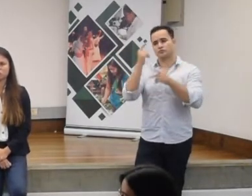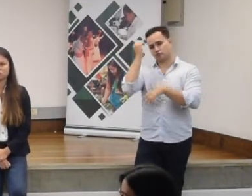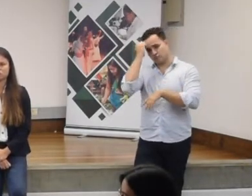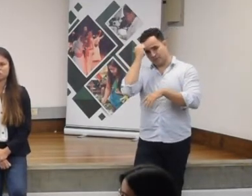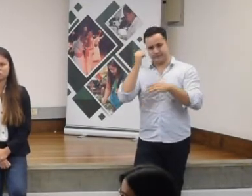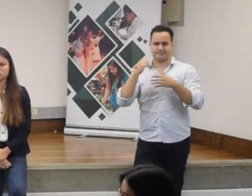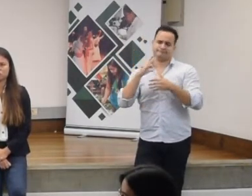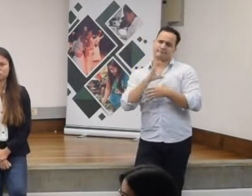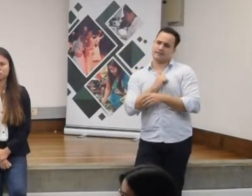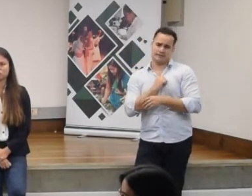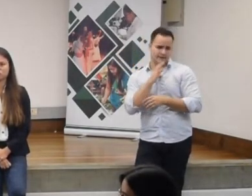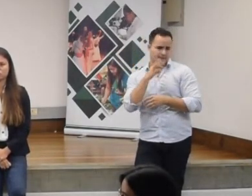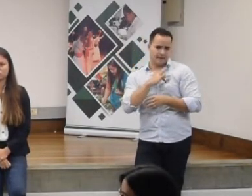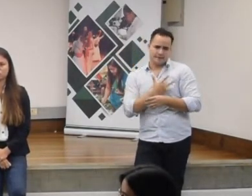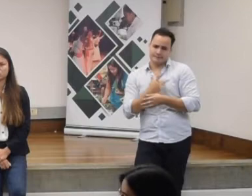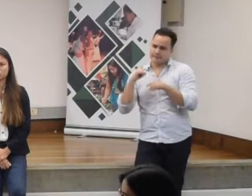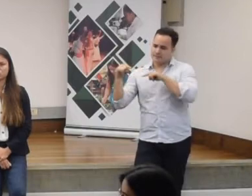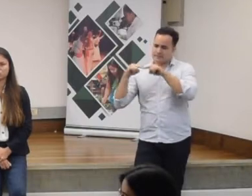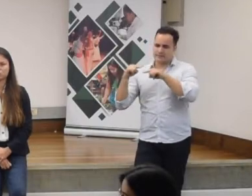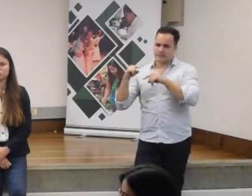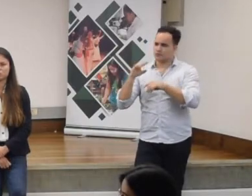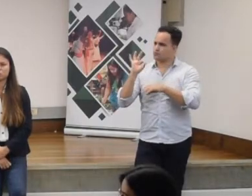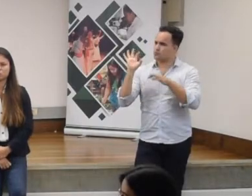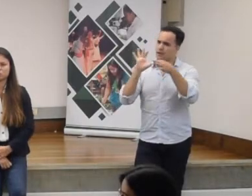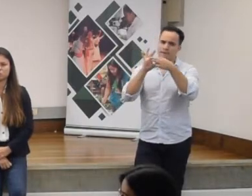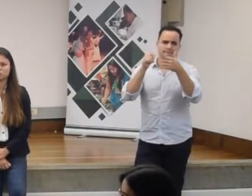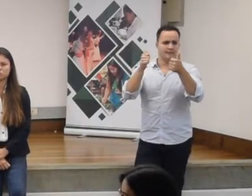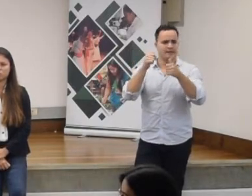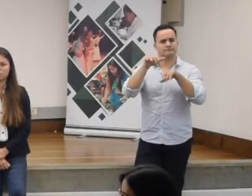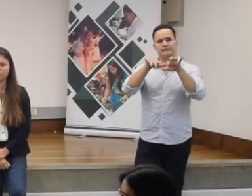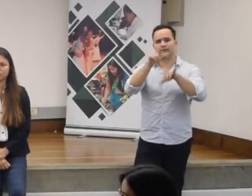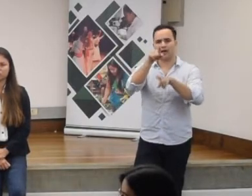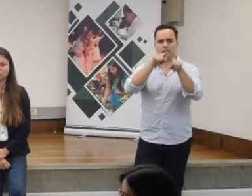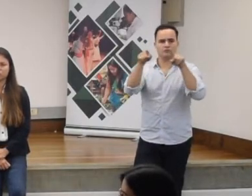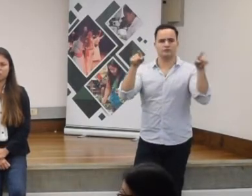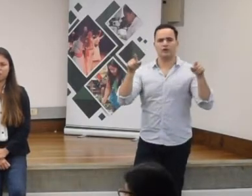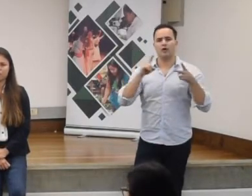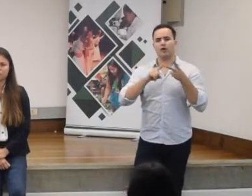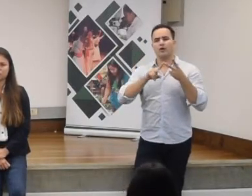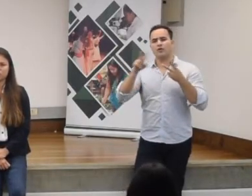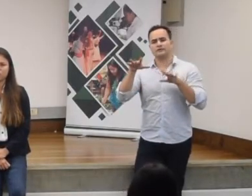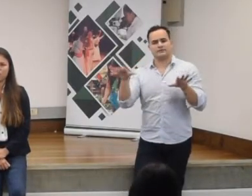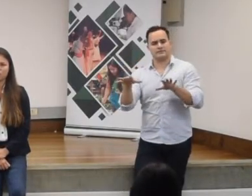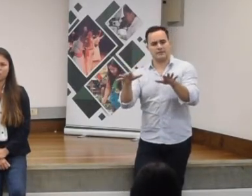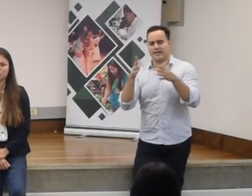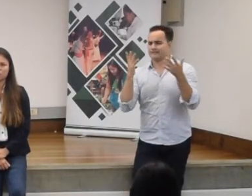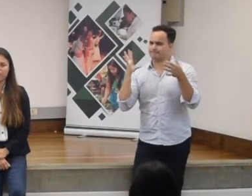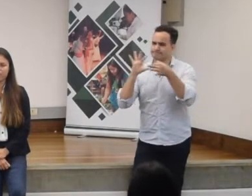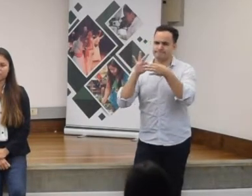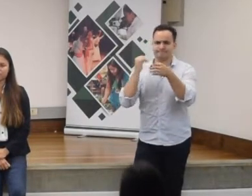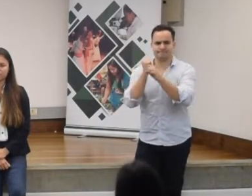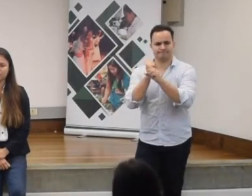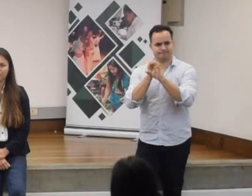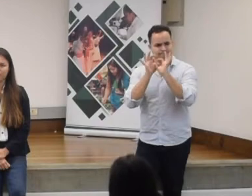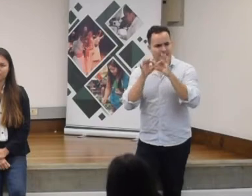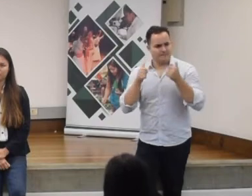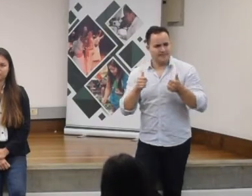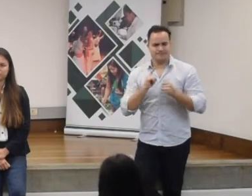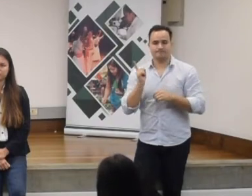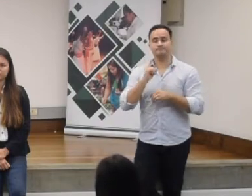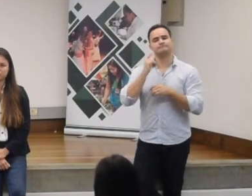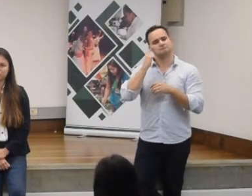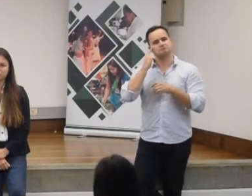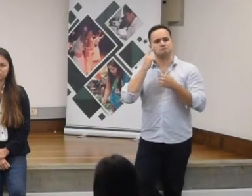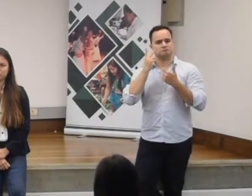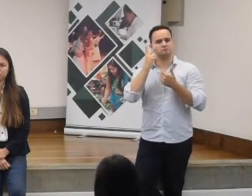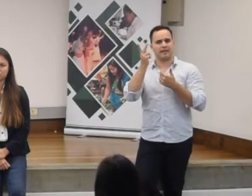administrativos nunca han pegado, con secretarios, con secretarias y otras actividades, pero especialmente en profes y estudiantes hay una serie